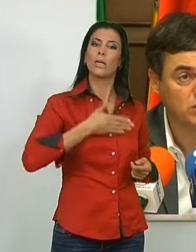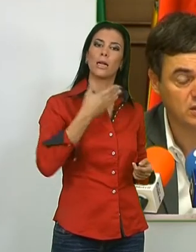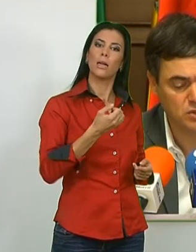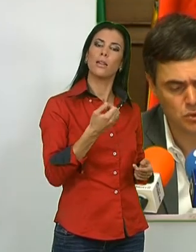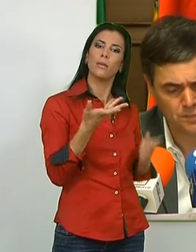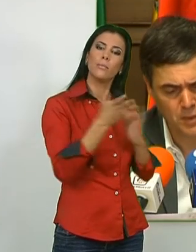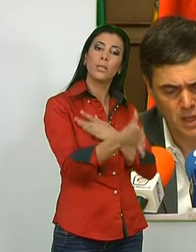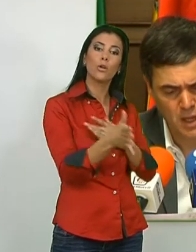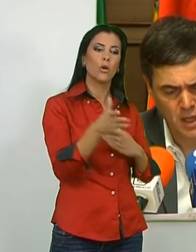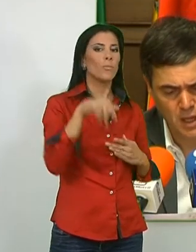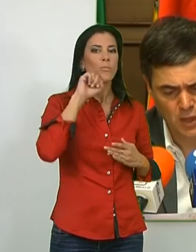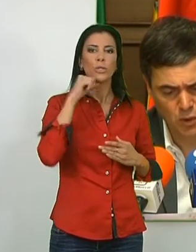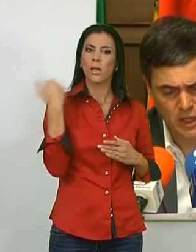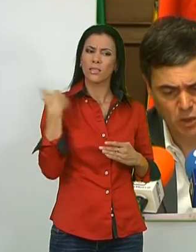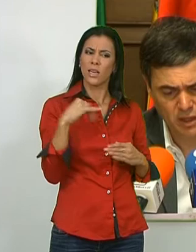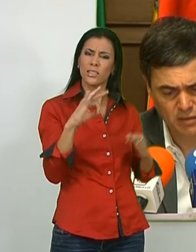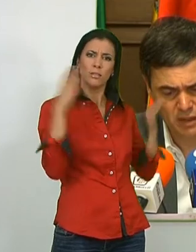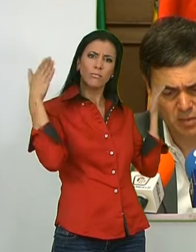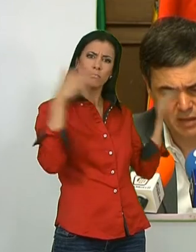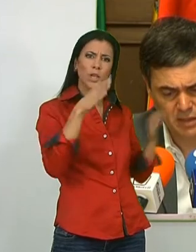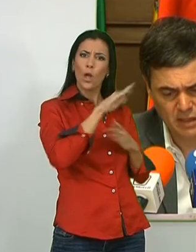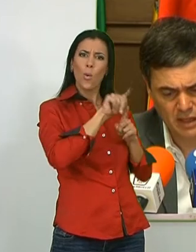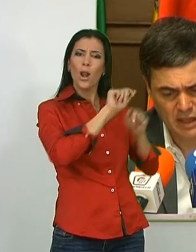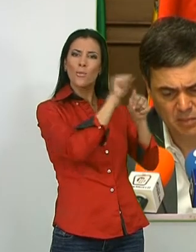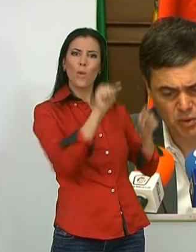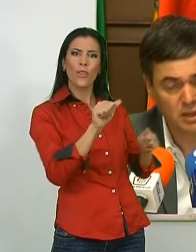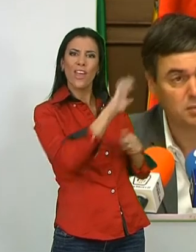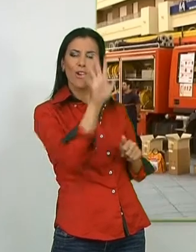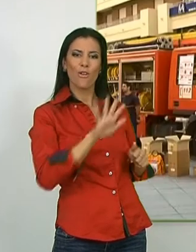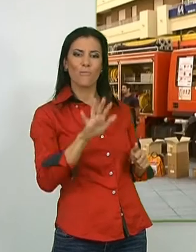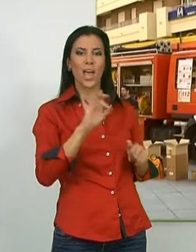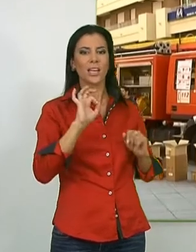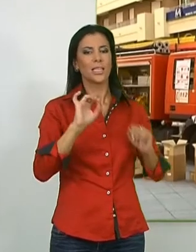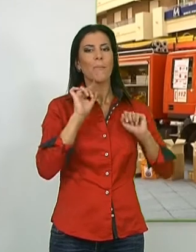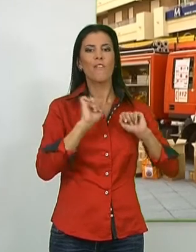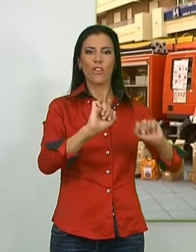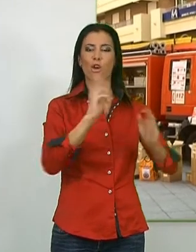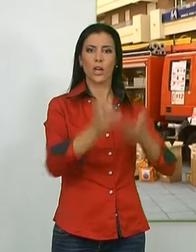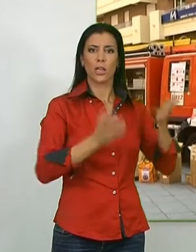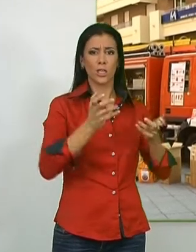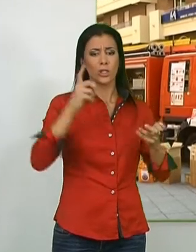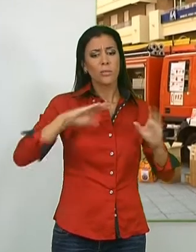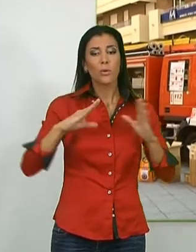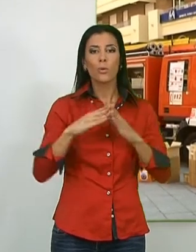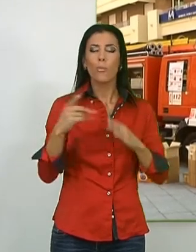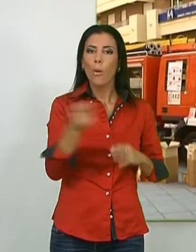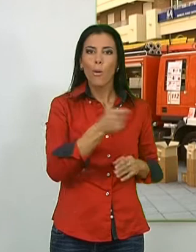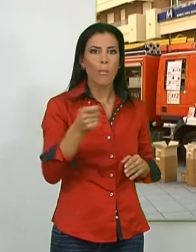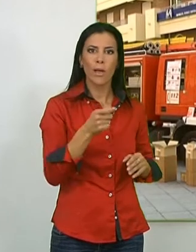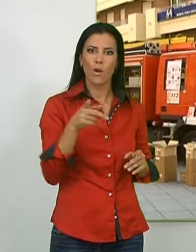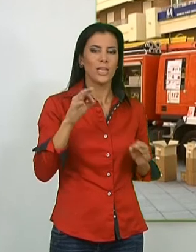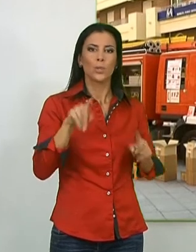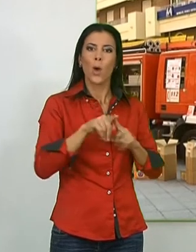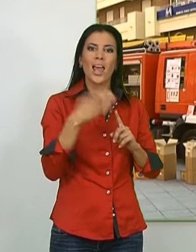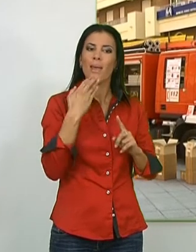el primer edil indicó que se ha convertido en referente en españa de la prevención de incendios al igual que los bomberos amo de niños se han